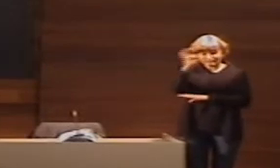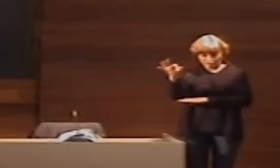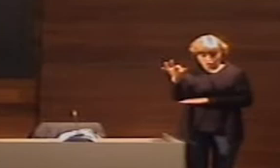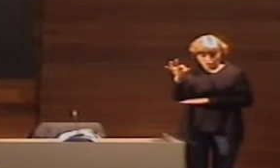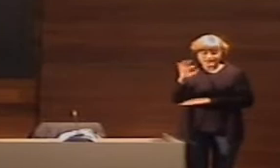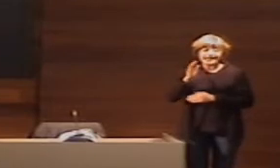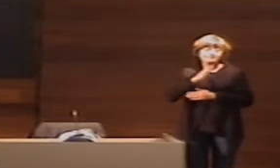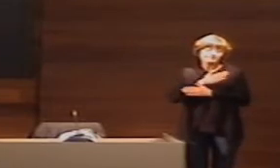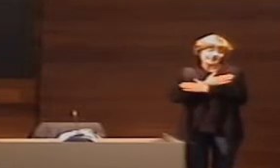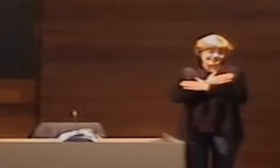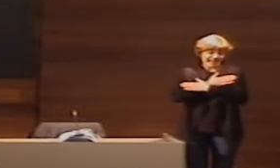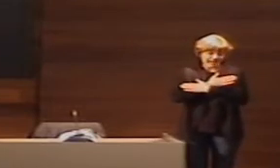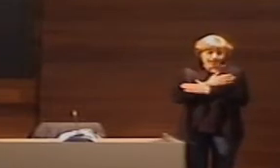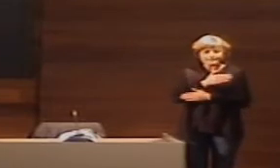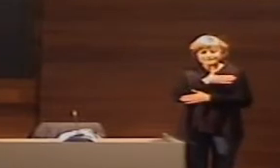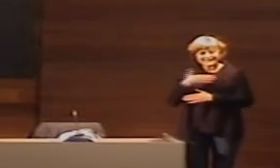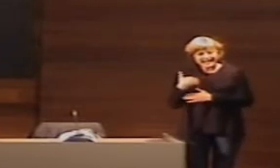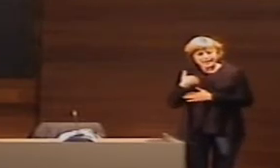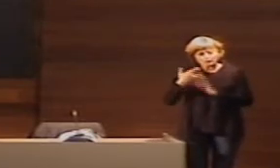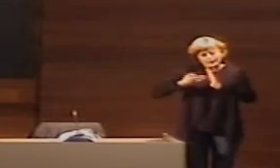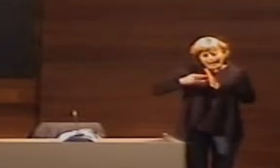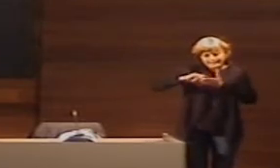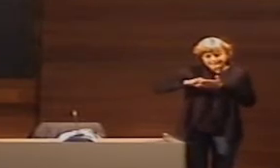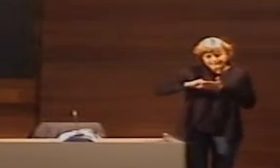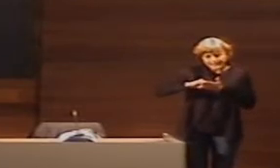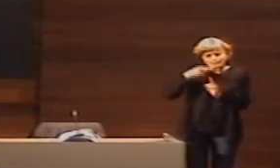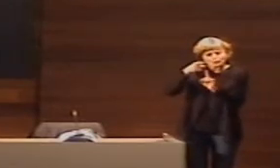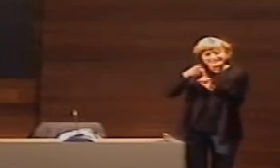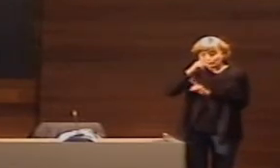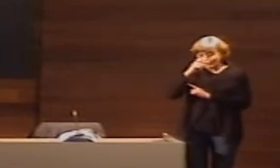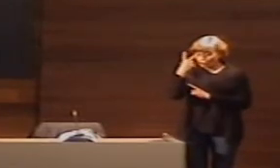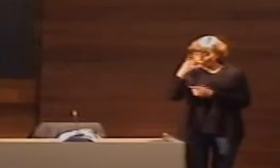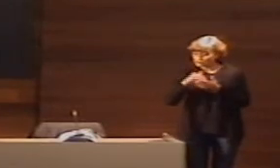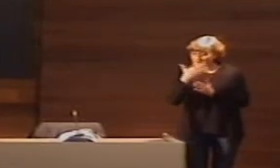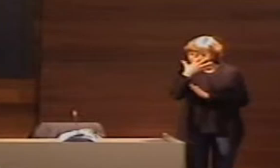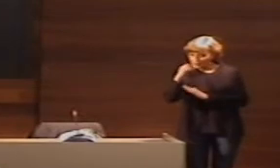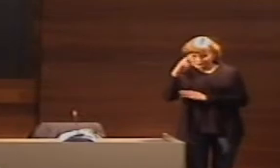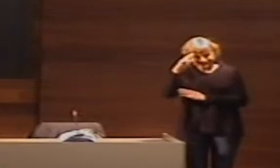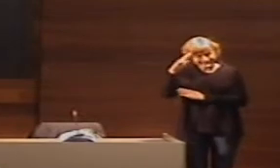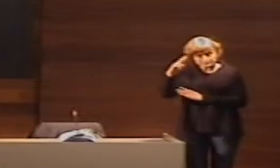Enea, en la estrategia Clima 2050, estamos desarrollando